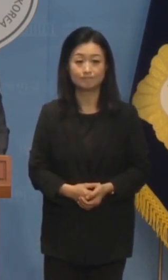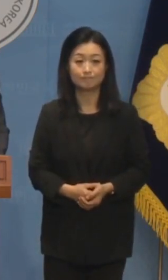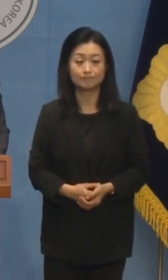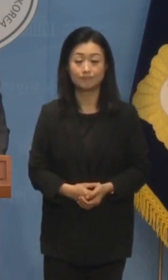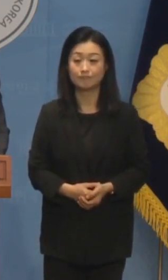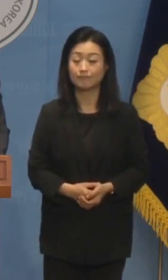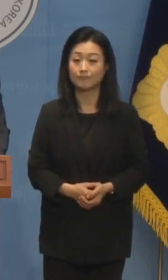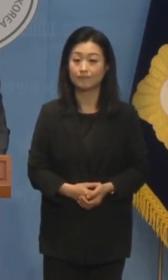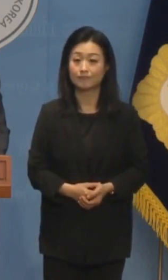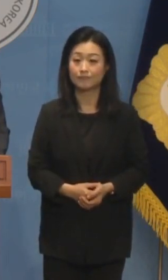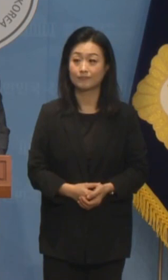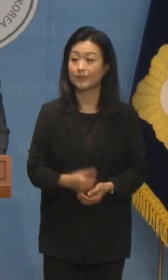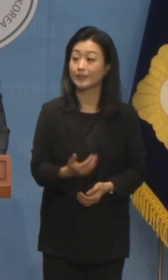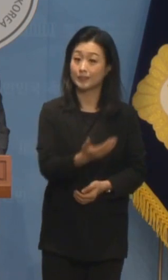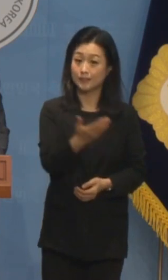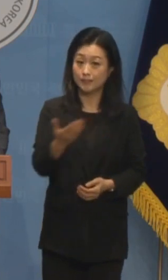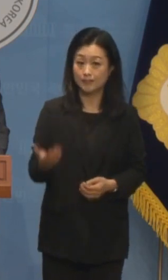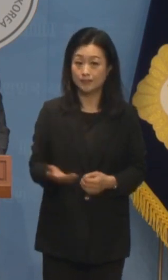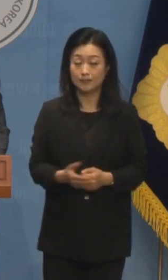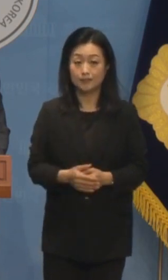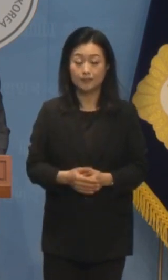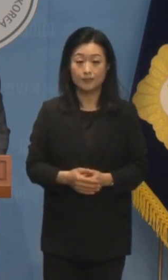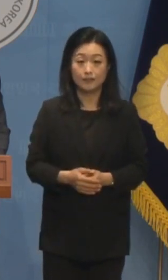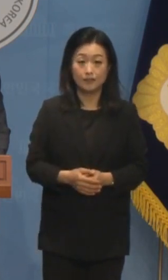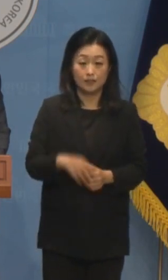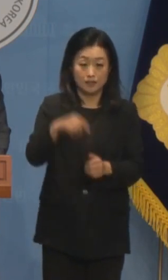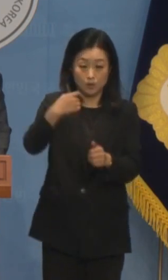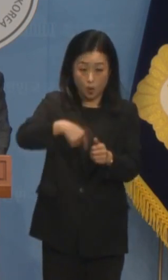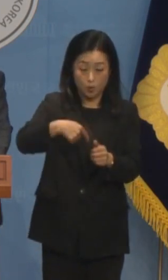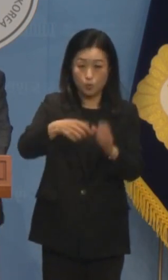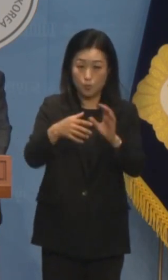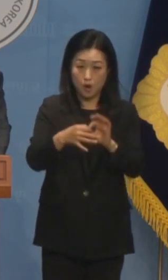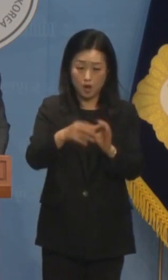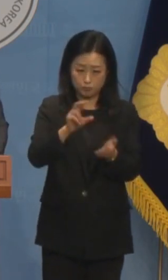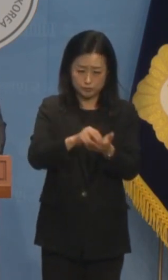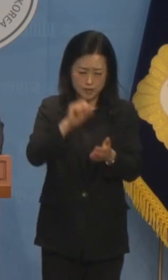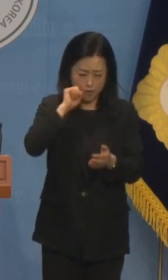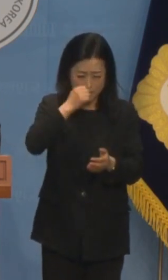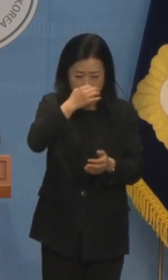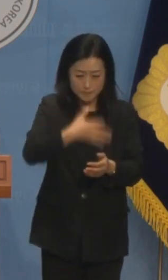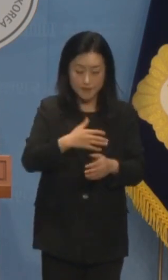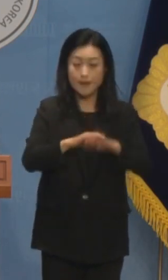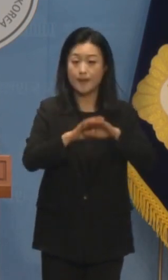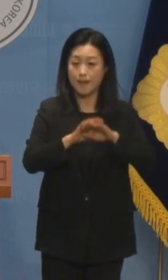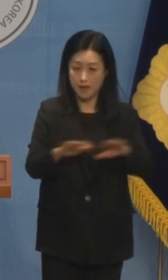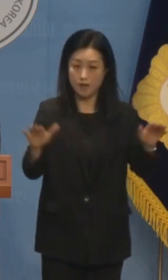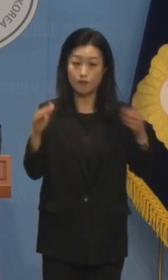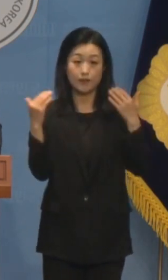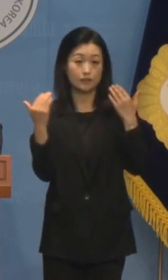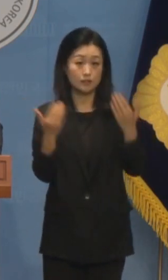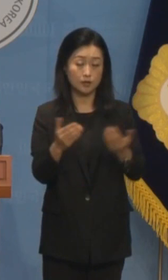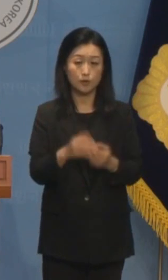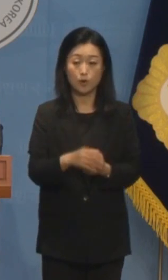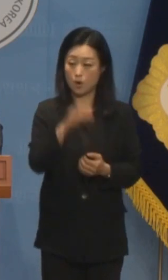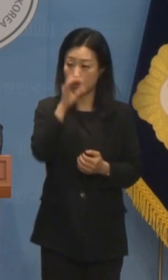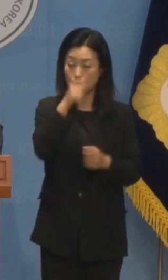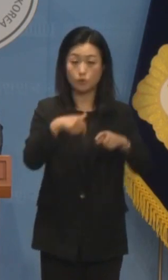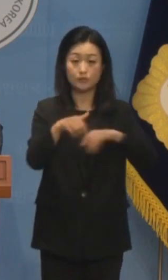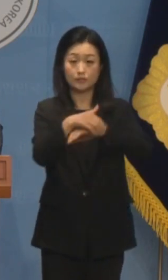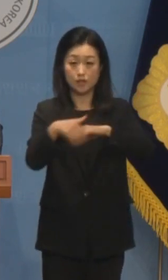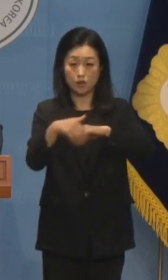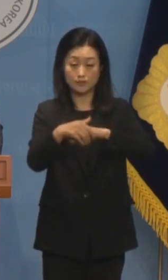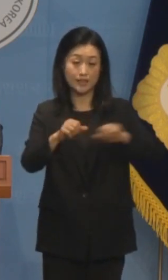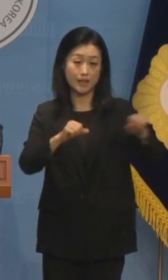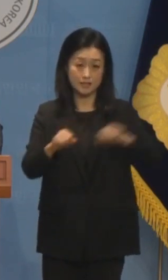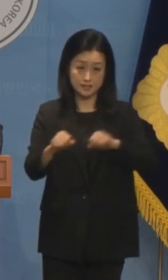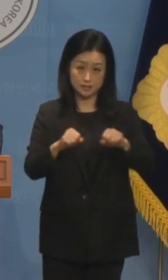여기서 보듯이 저는 교육 난제를 풀어내고 확실히 체감할 수 있는 정책을